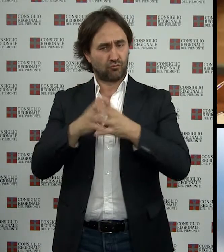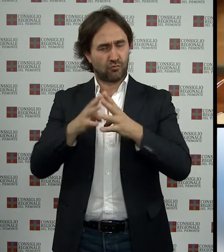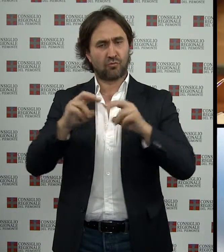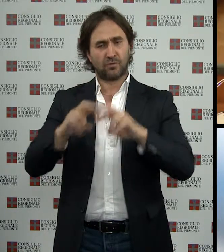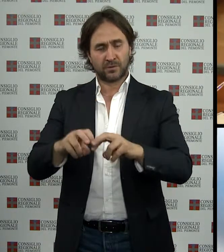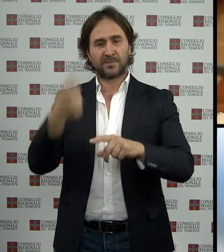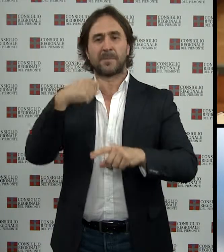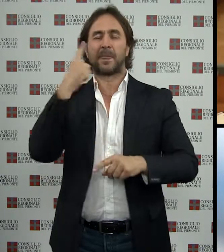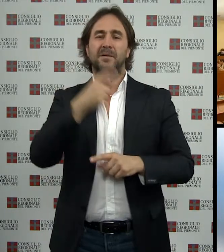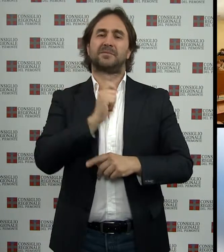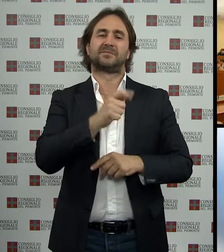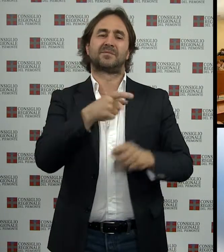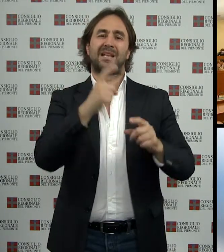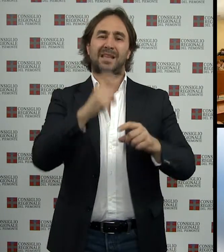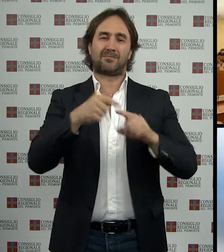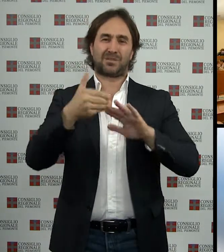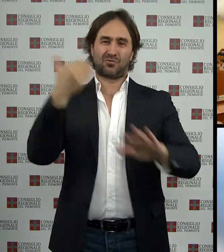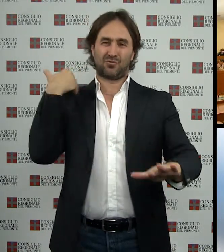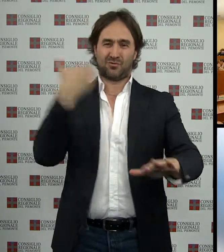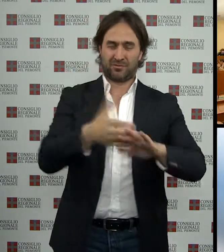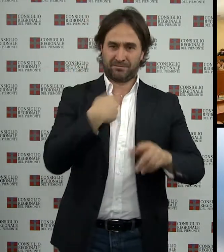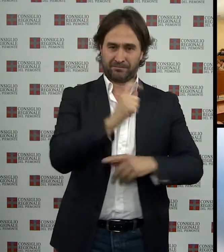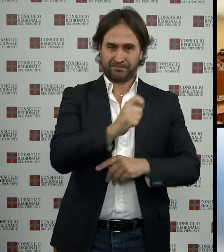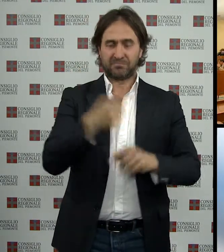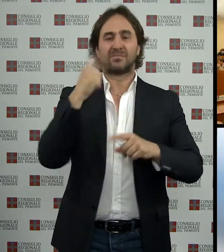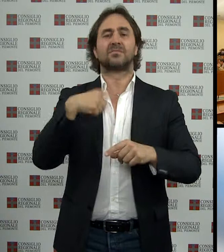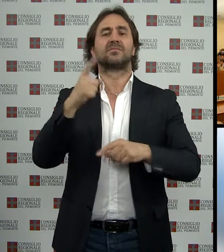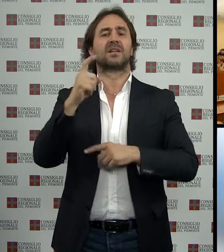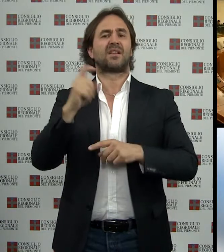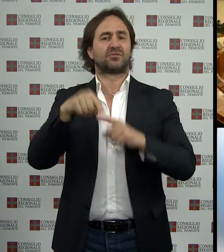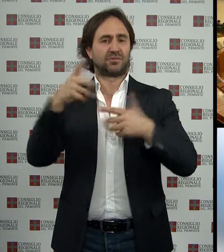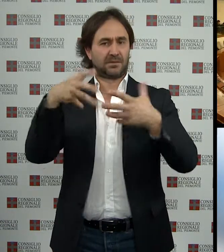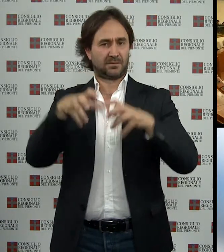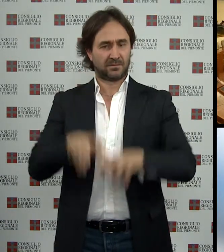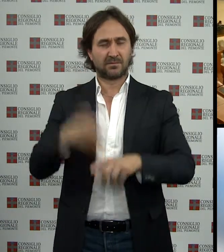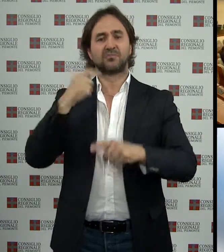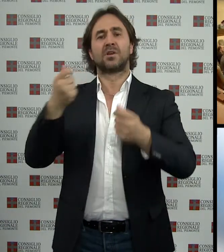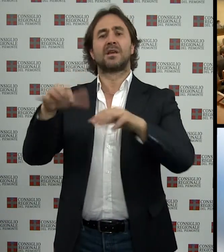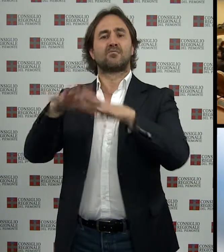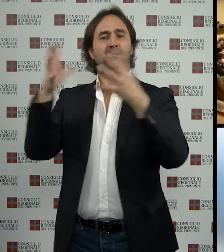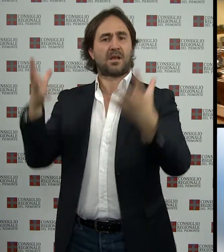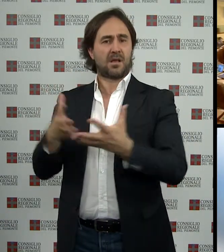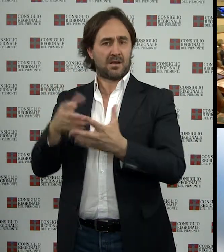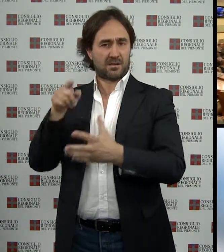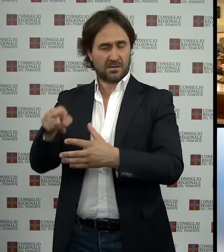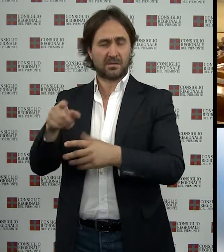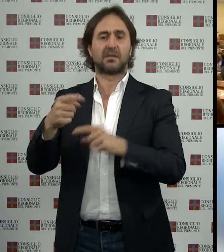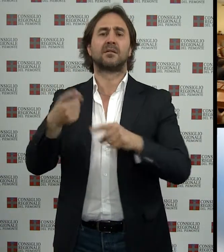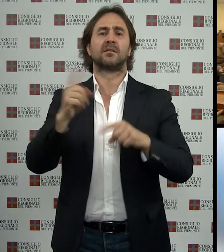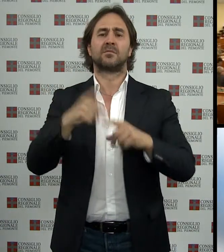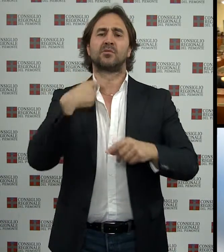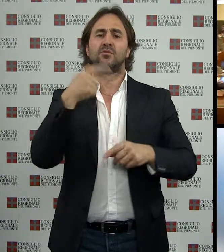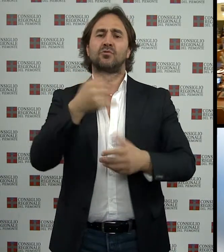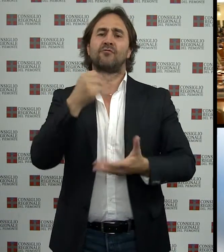maggioranza, il pagamento dei debiti pregressi, la riduzione del deficit, la vendita del patrimonio immobiliare e la programmazione dei fondi europei per